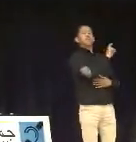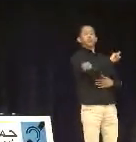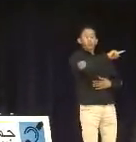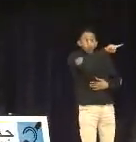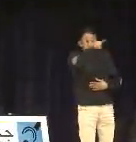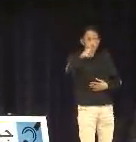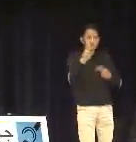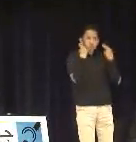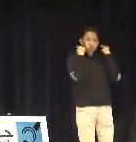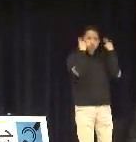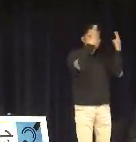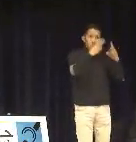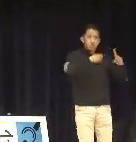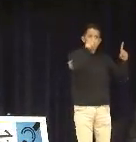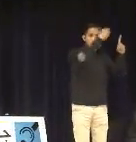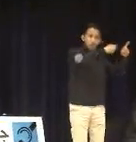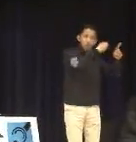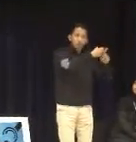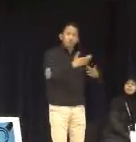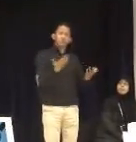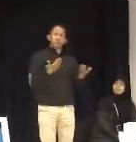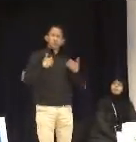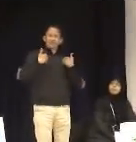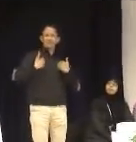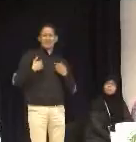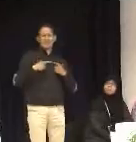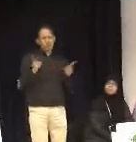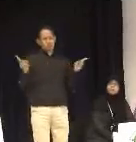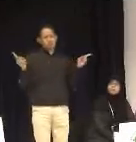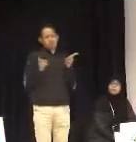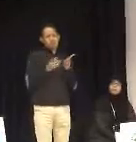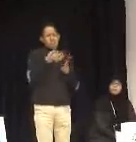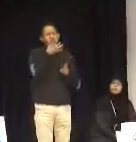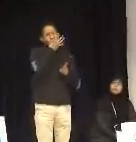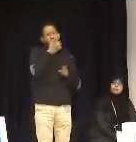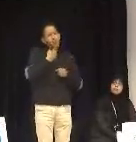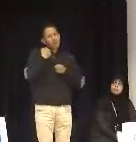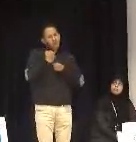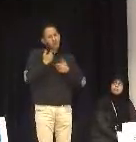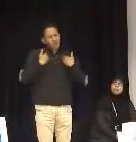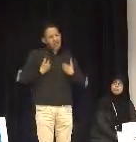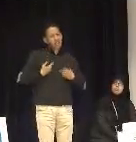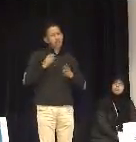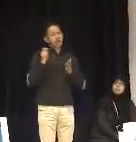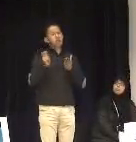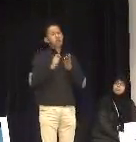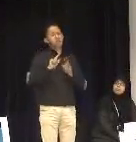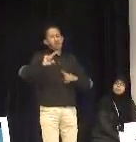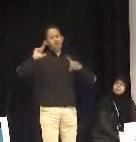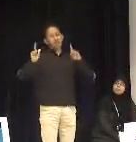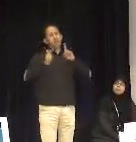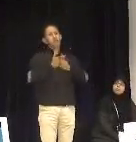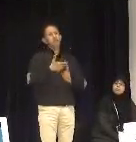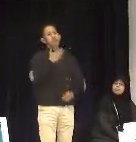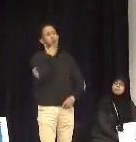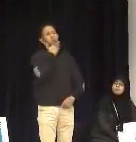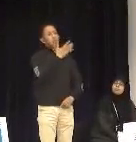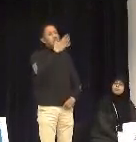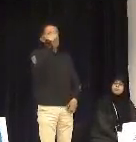رشيد وتدي، نائب كاتب العام لجمعية الصم البكم، شكرا والسلام عليكم ورحمة الله